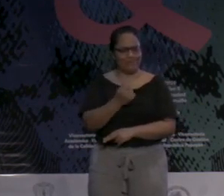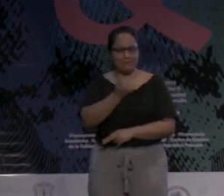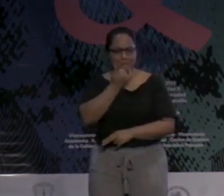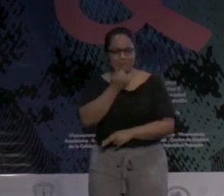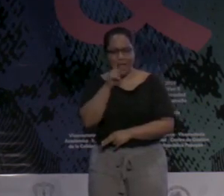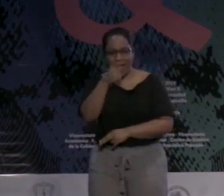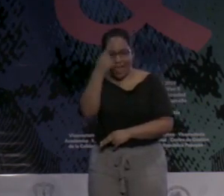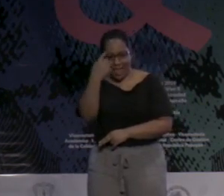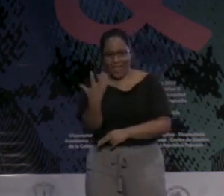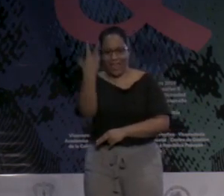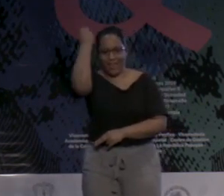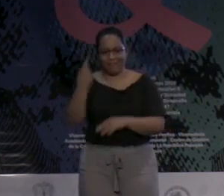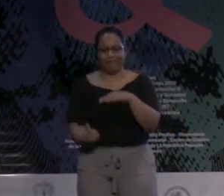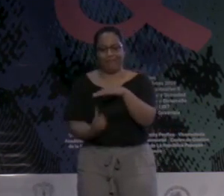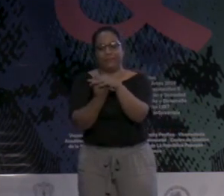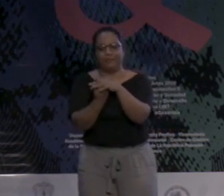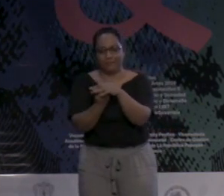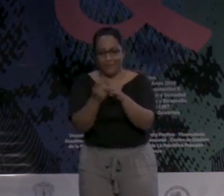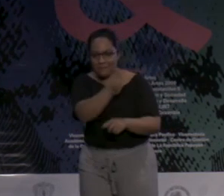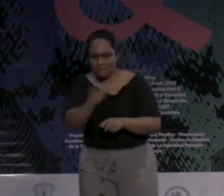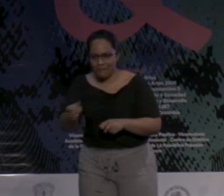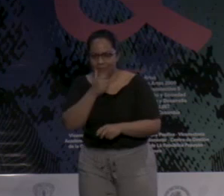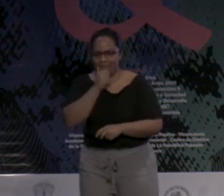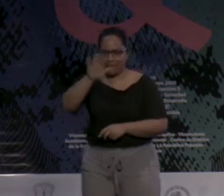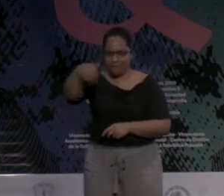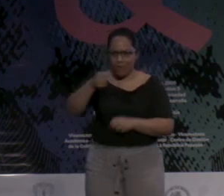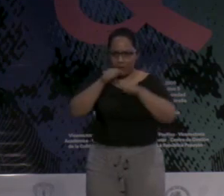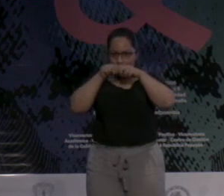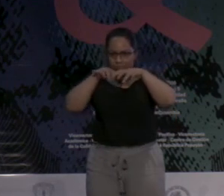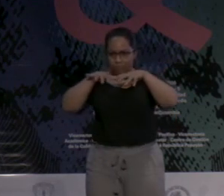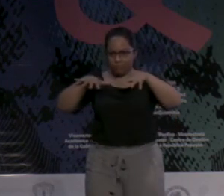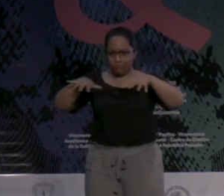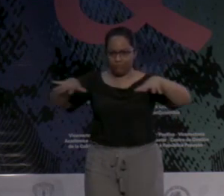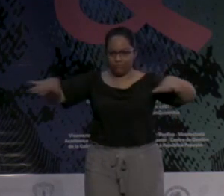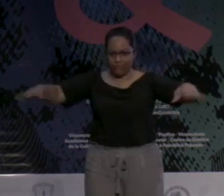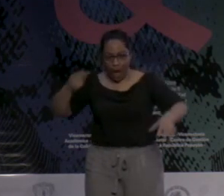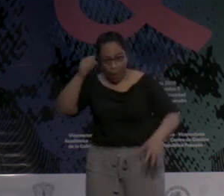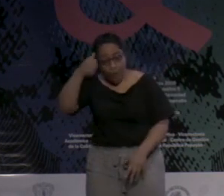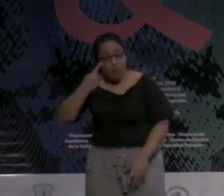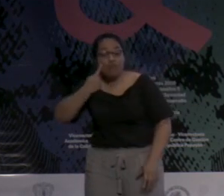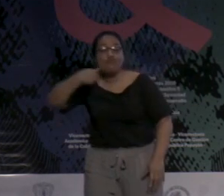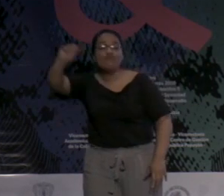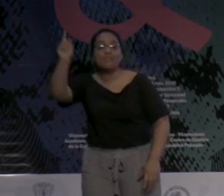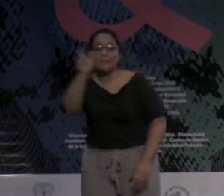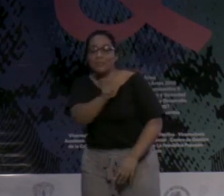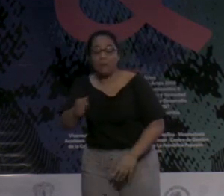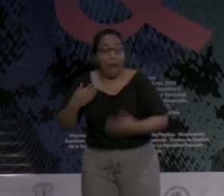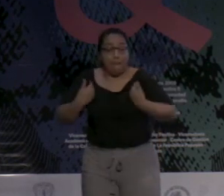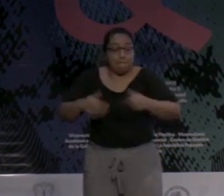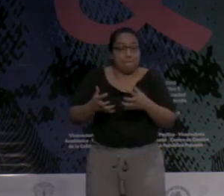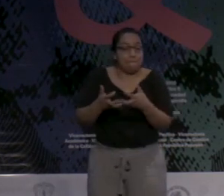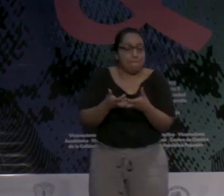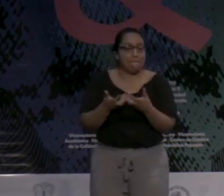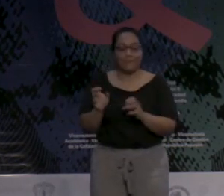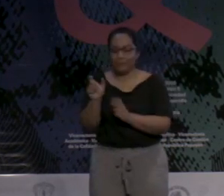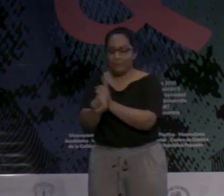De ahí para adelante ha pasado una cosa, y es que la gente habla de este proyecto y entonces le agregan y le quitan en la